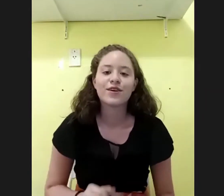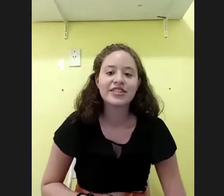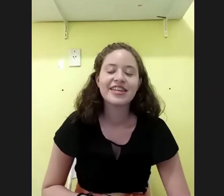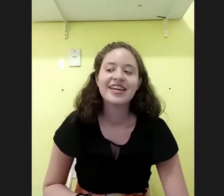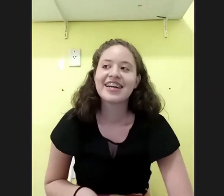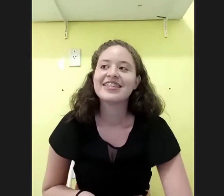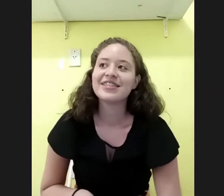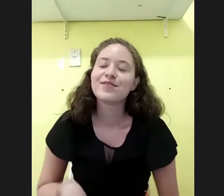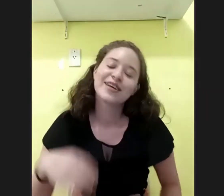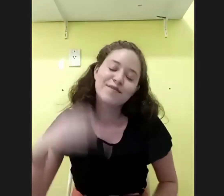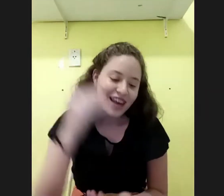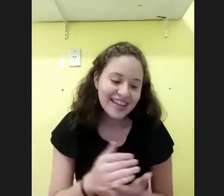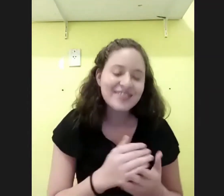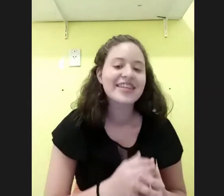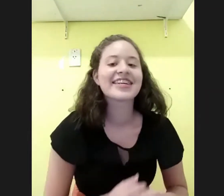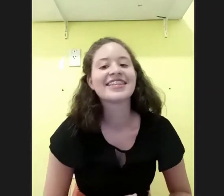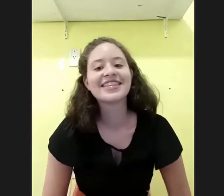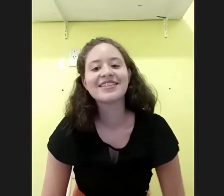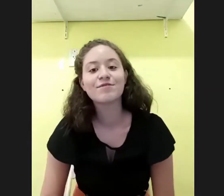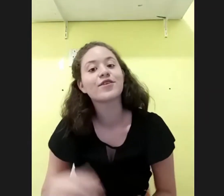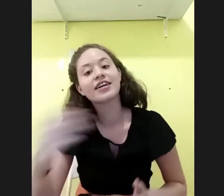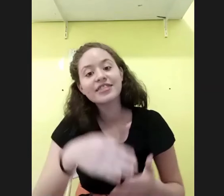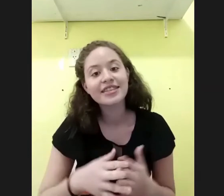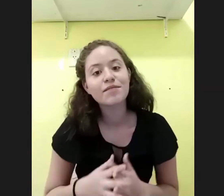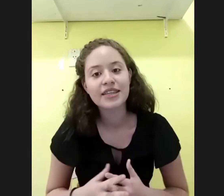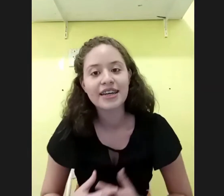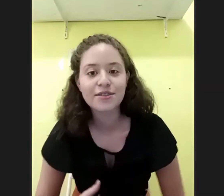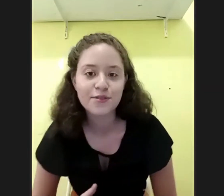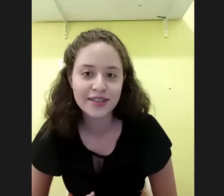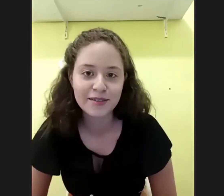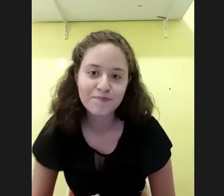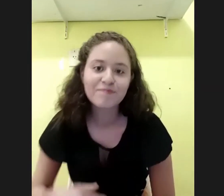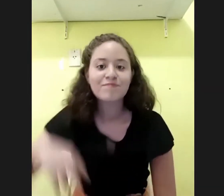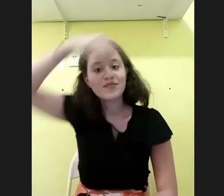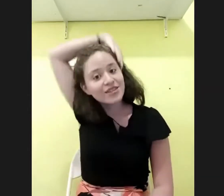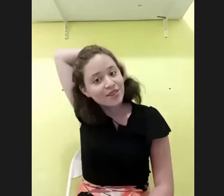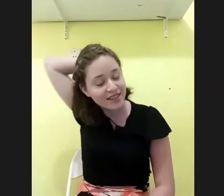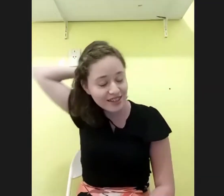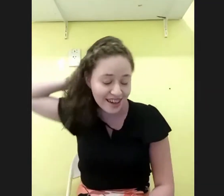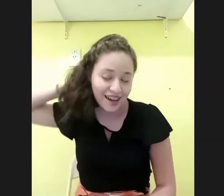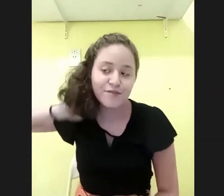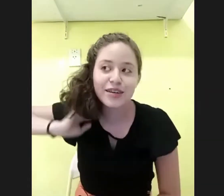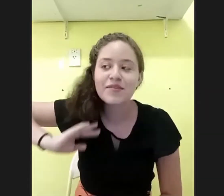Jorge, e eu dei uma olhada no Instagram, foi antes da semana gratuita. Só que eu fiquei